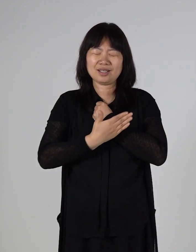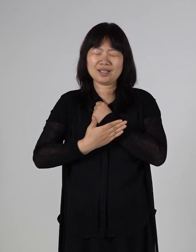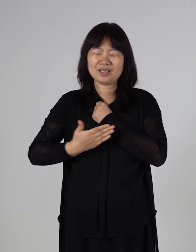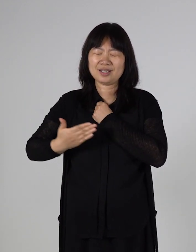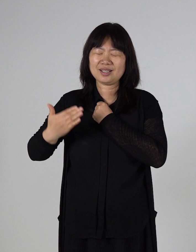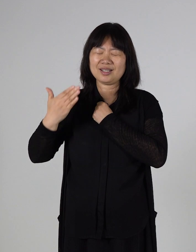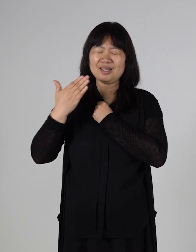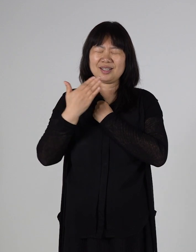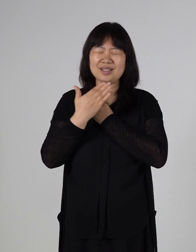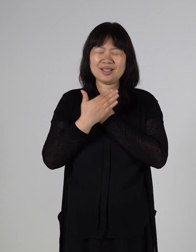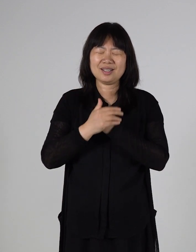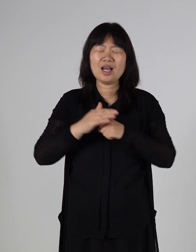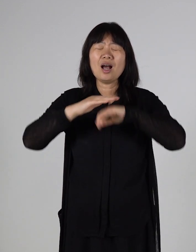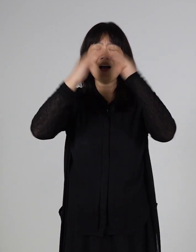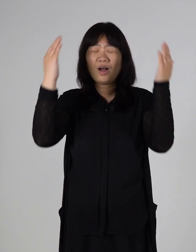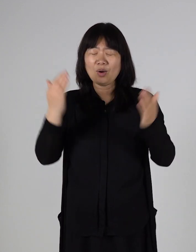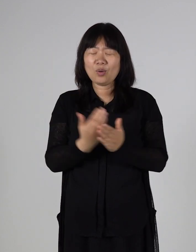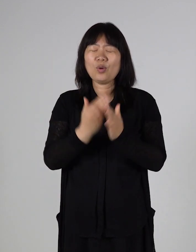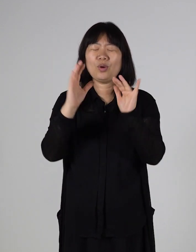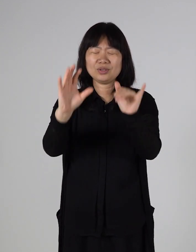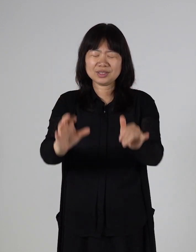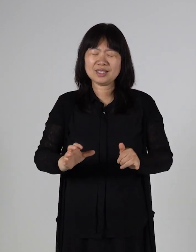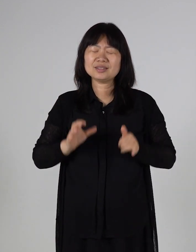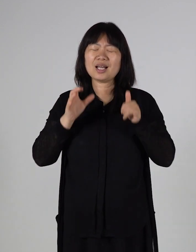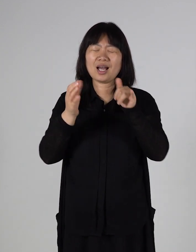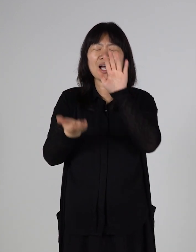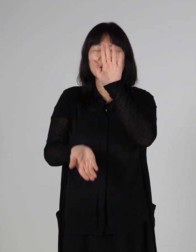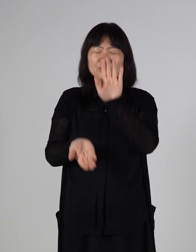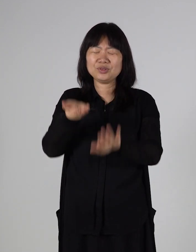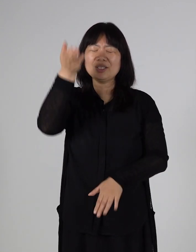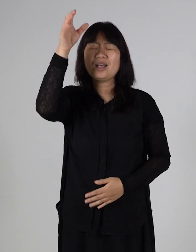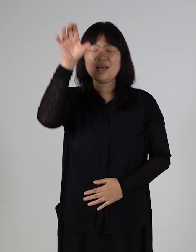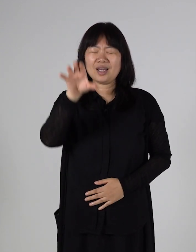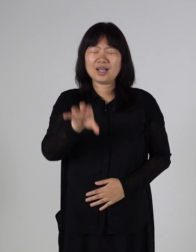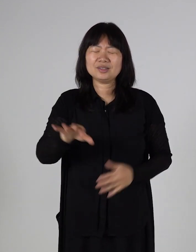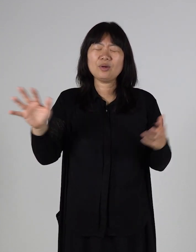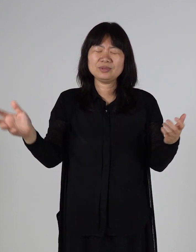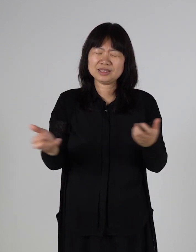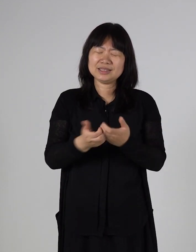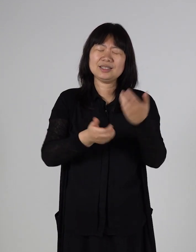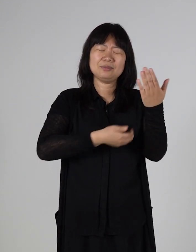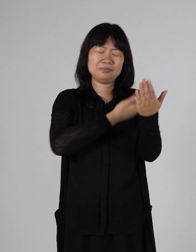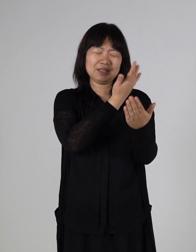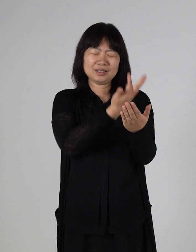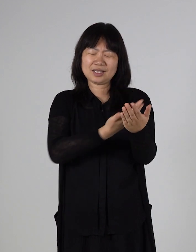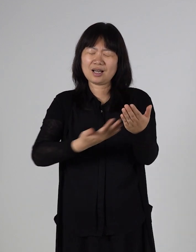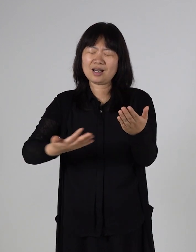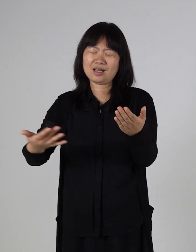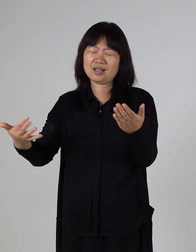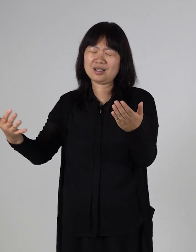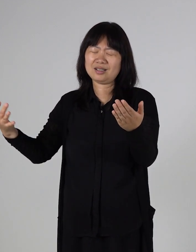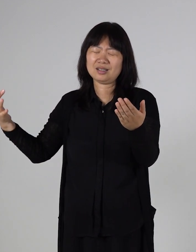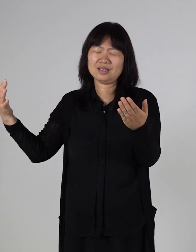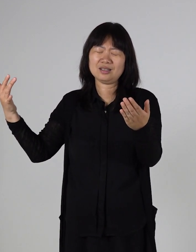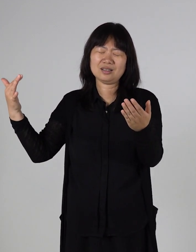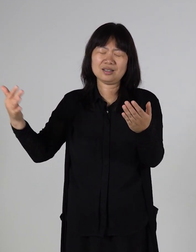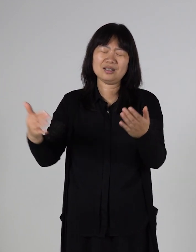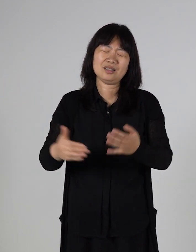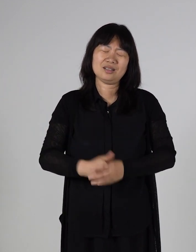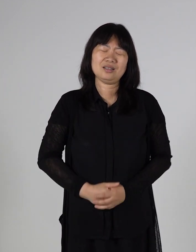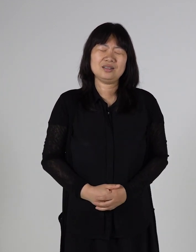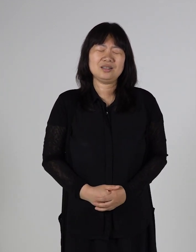은혜 온 세상 위에 넘칩니다. 온 세상 위에 넘칩니다.